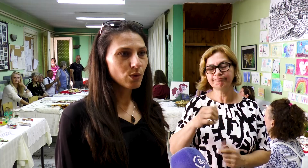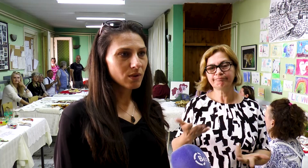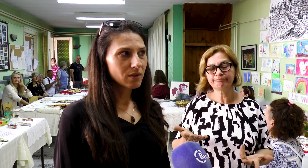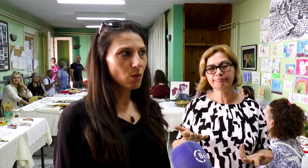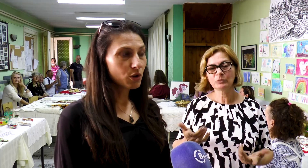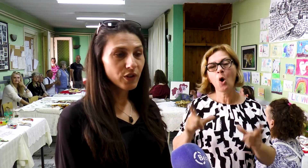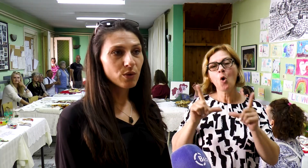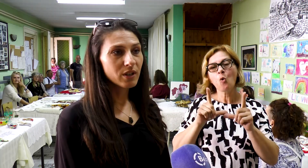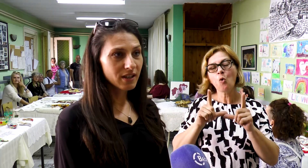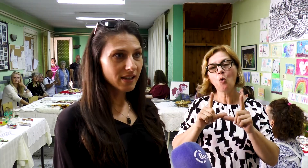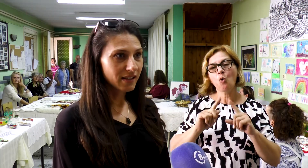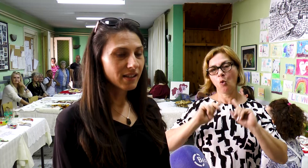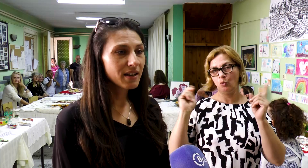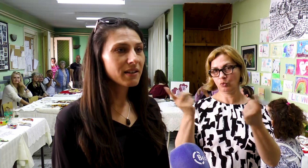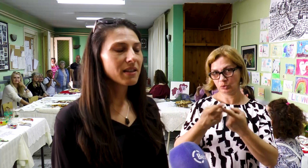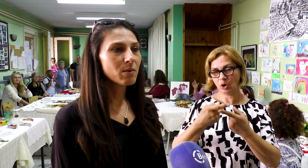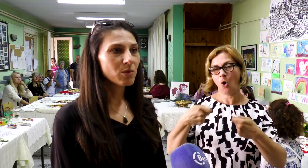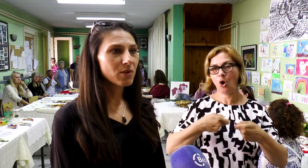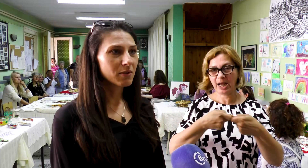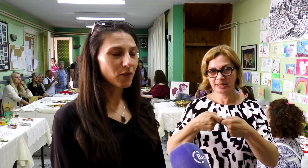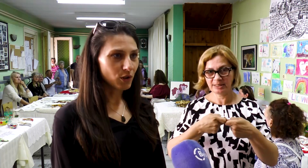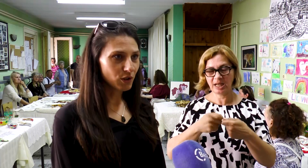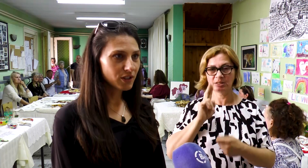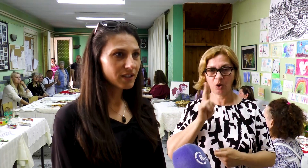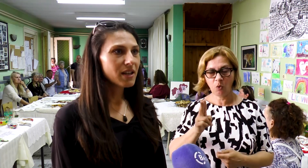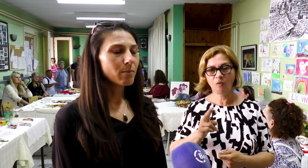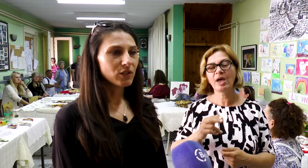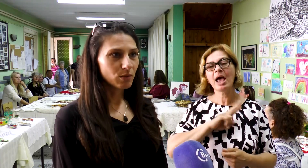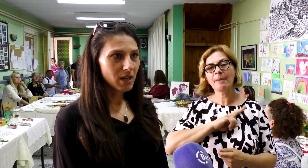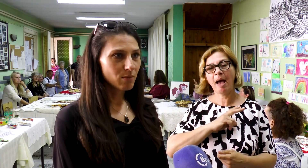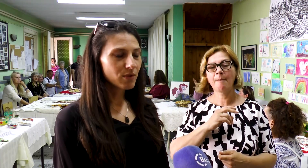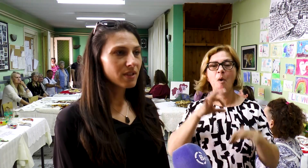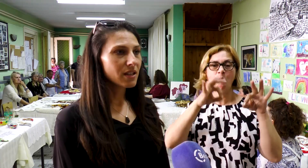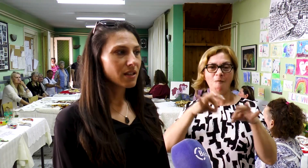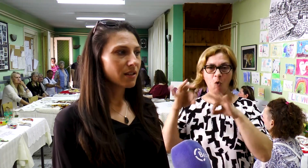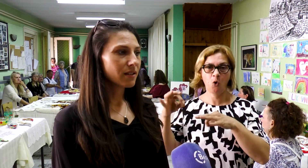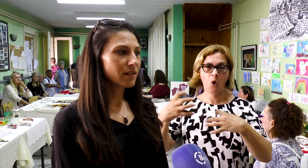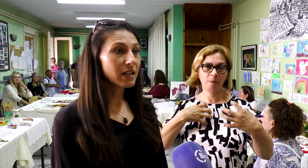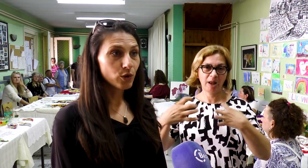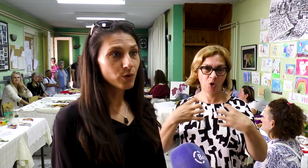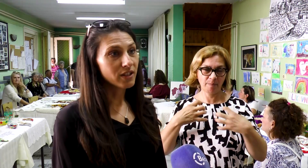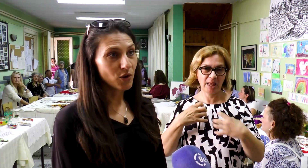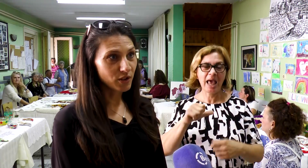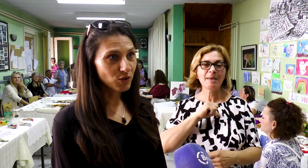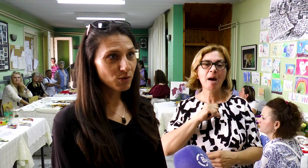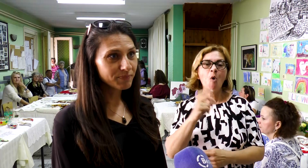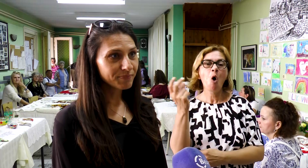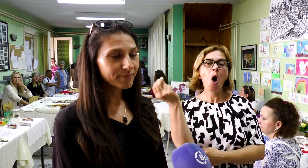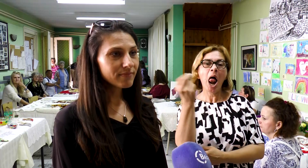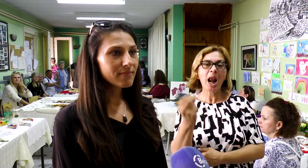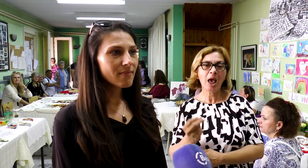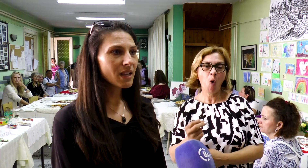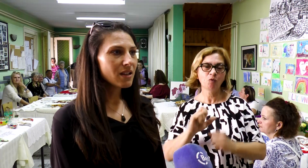tome. U okviru organizacije imamo folklor, pantomimu i likovnu radionicu.